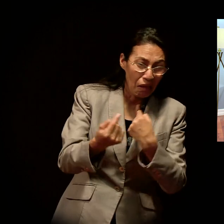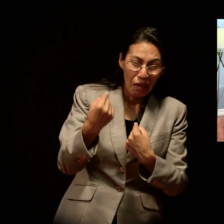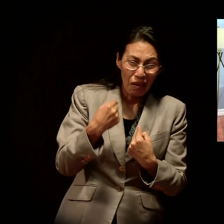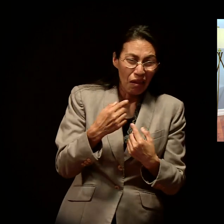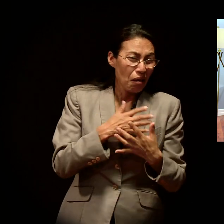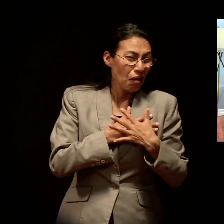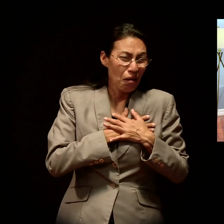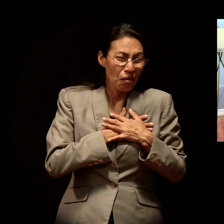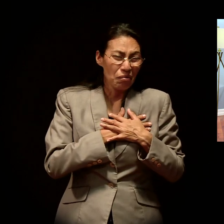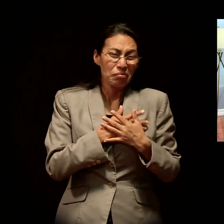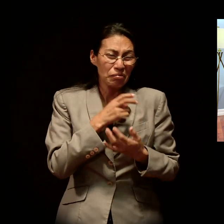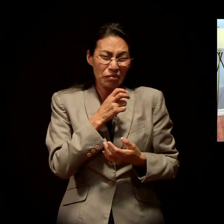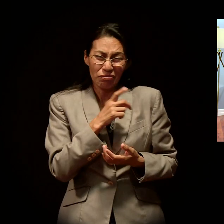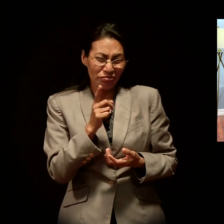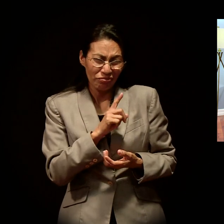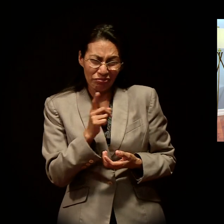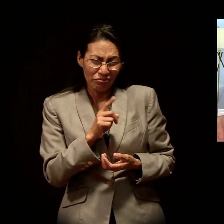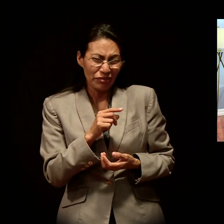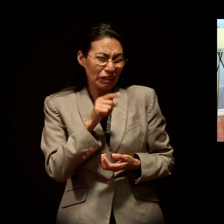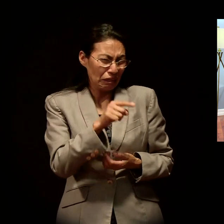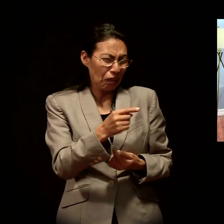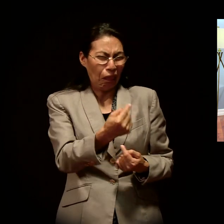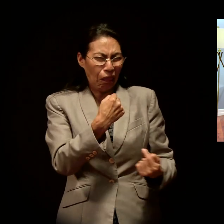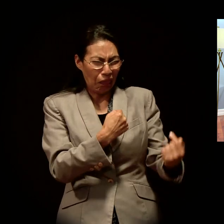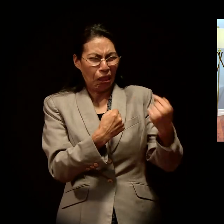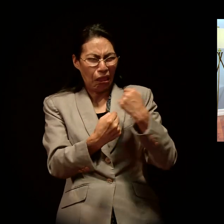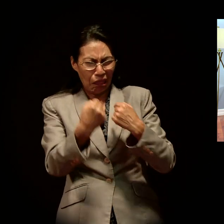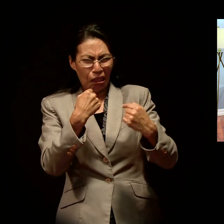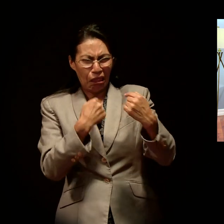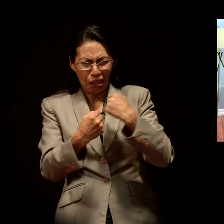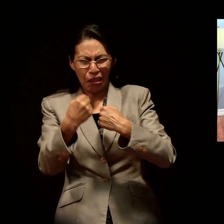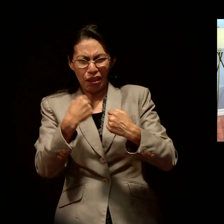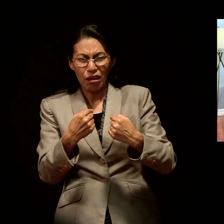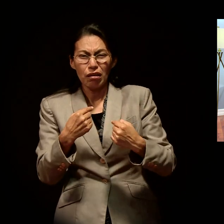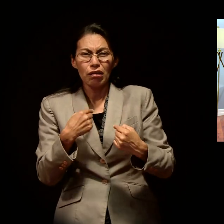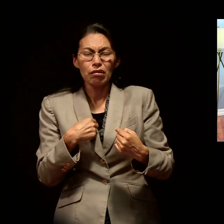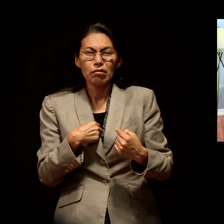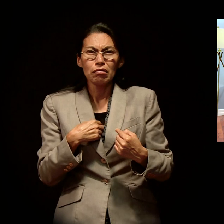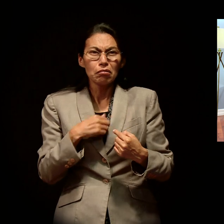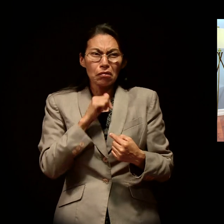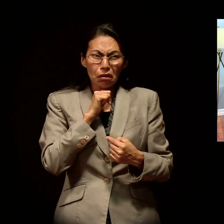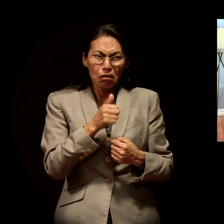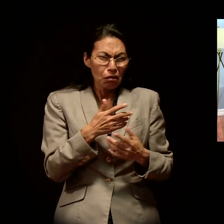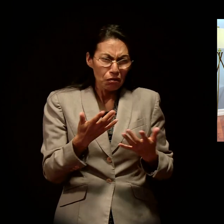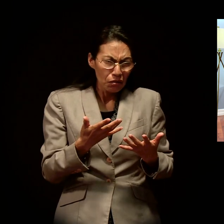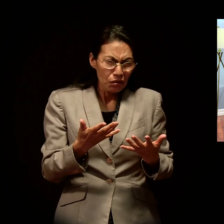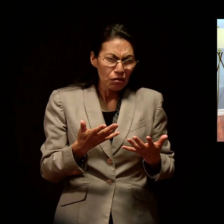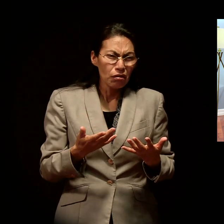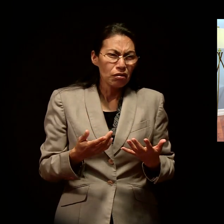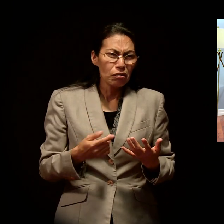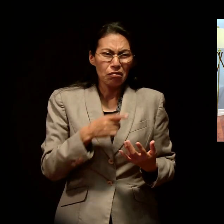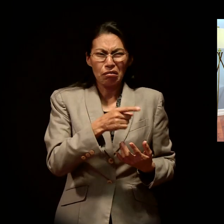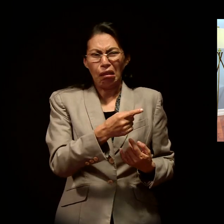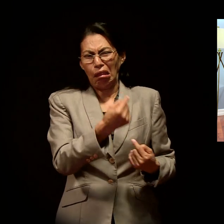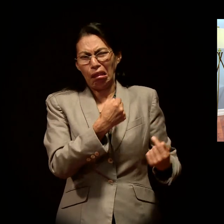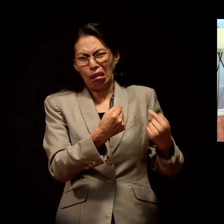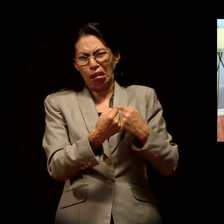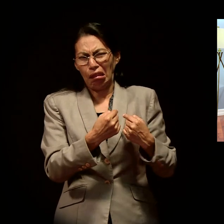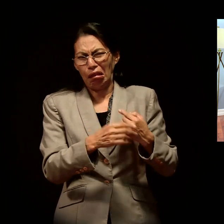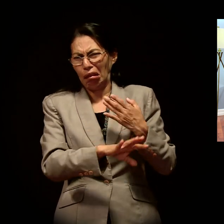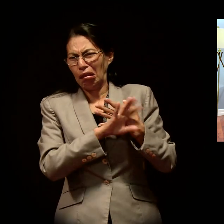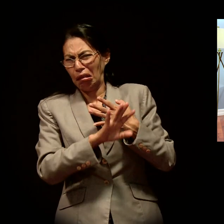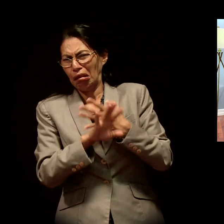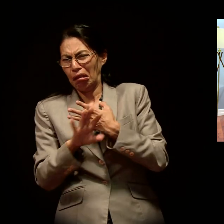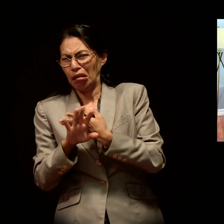almas que no nos quieren por alguna razón le caes mal a alguien no simpatiza contigo y tú no le has hecho nada pero ya te etiquetó